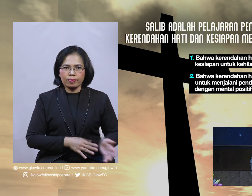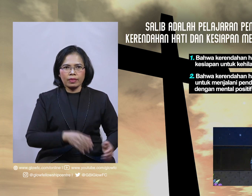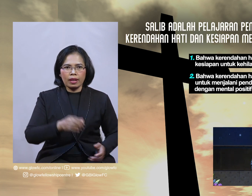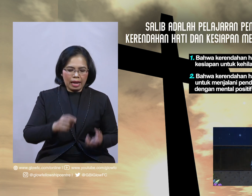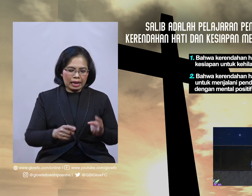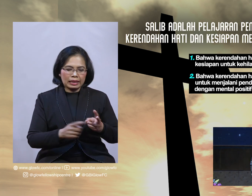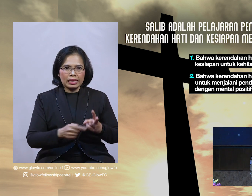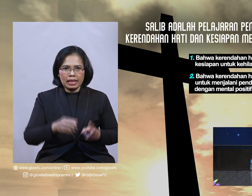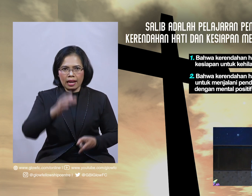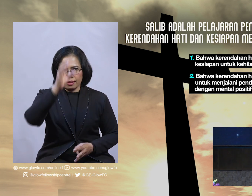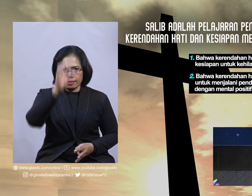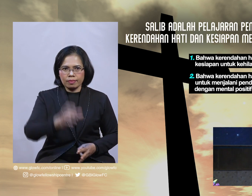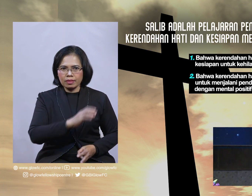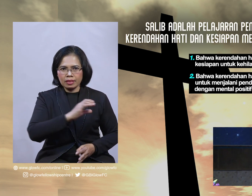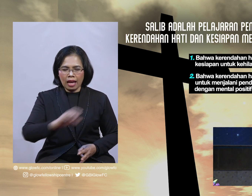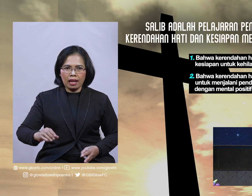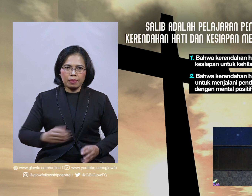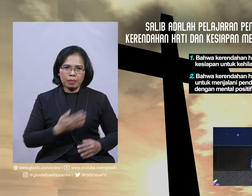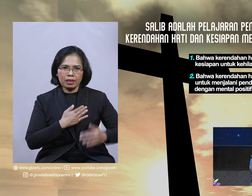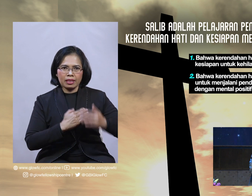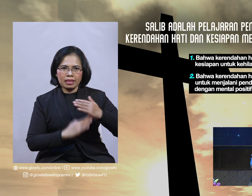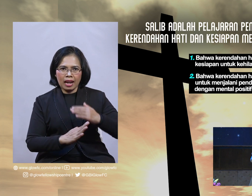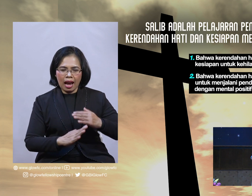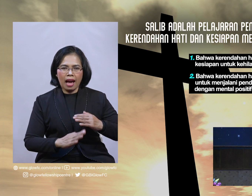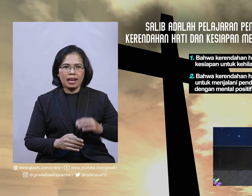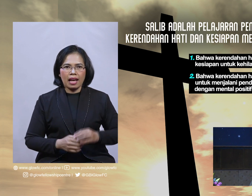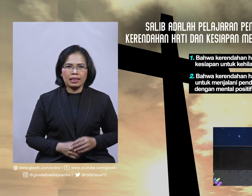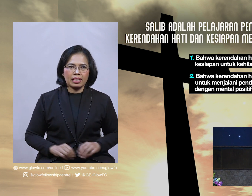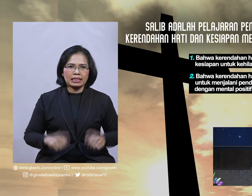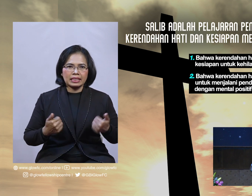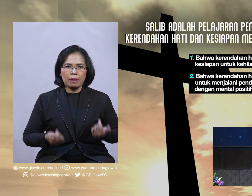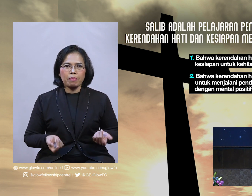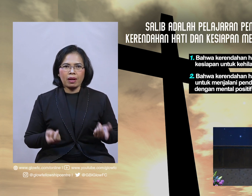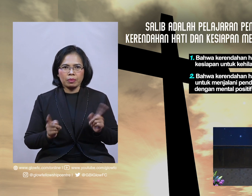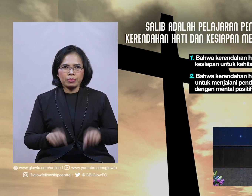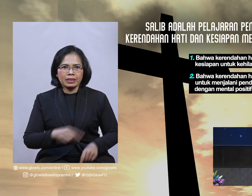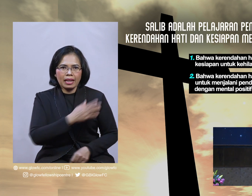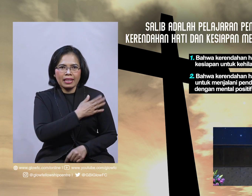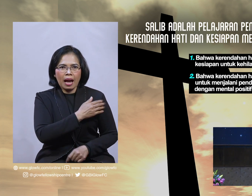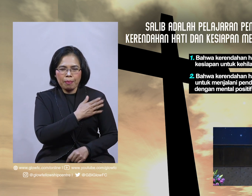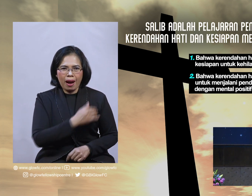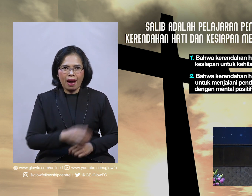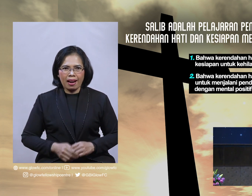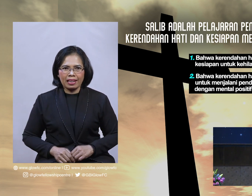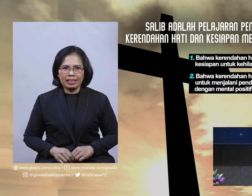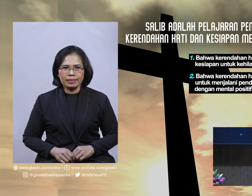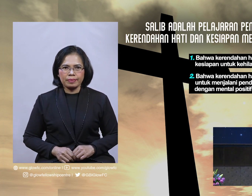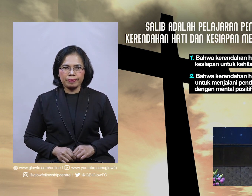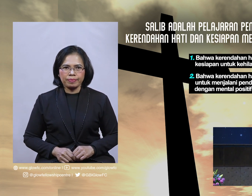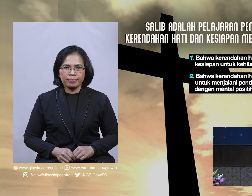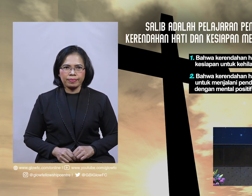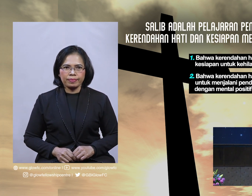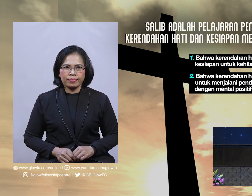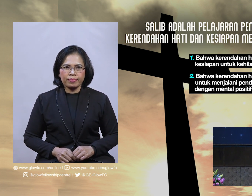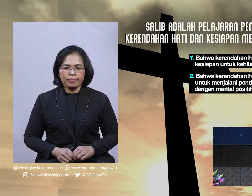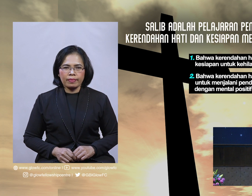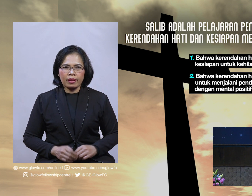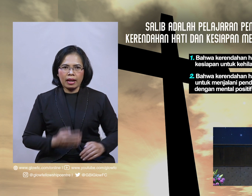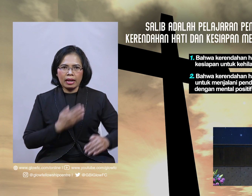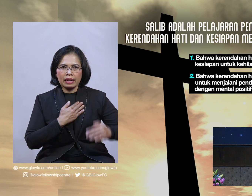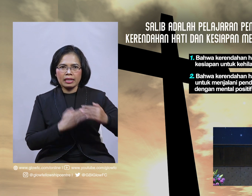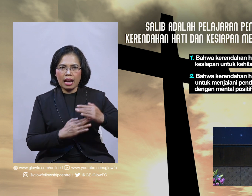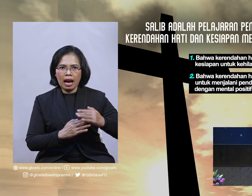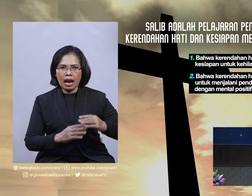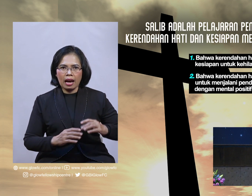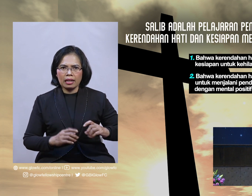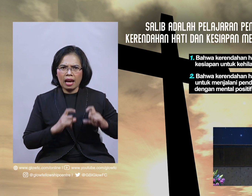hati dan kesiapan menjadi hamba bau kerendahan hati dan kesiapan menjadi hamba Allah ke siap untuk Kehilangan Hai yang kedua bakal dan hati dan